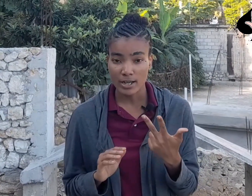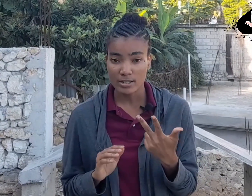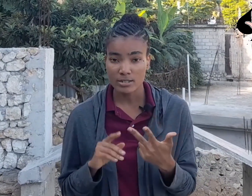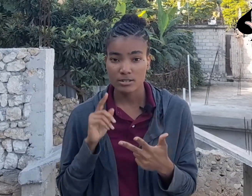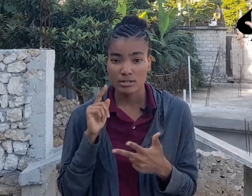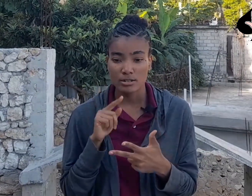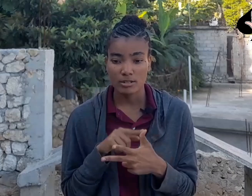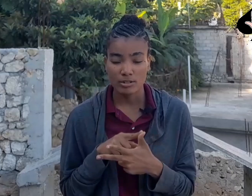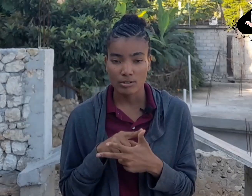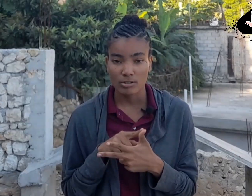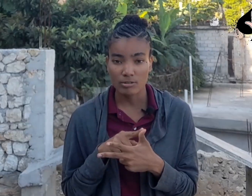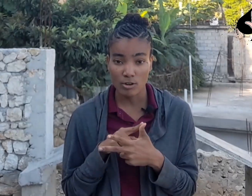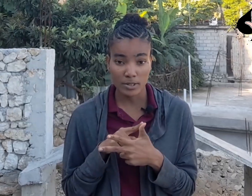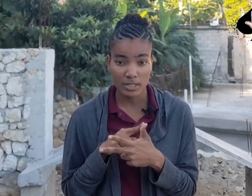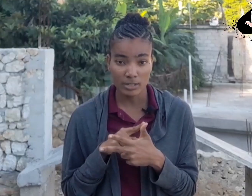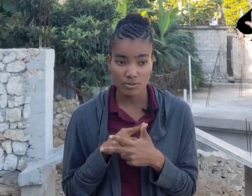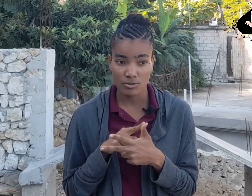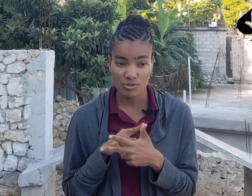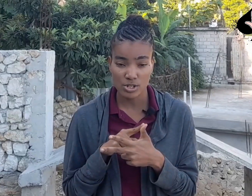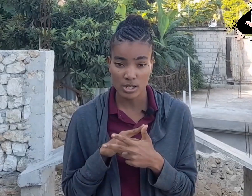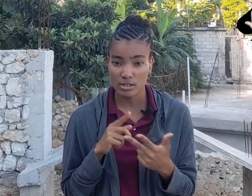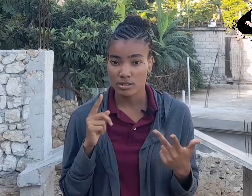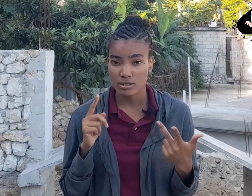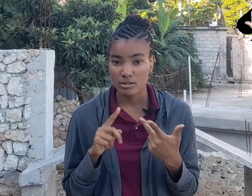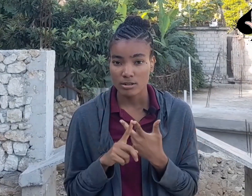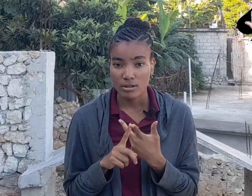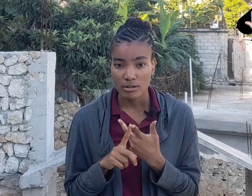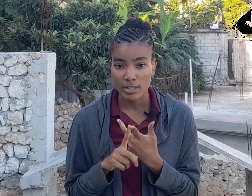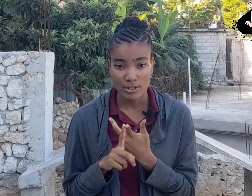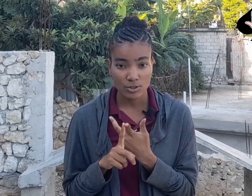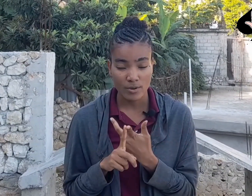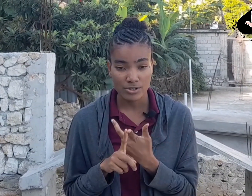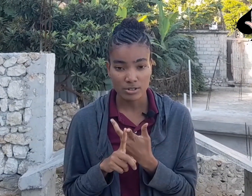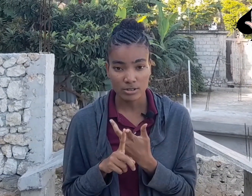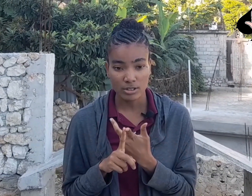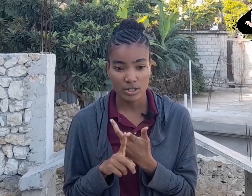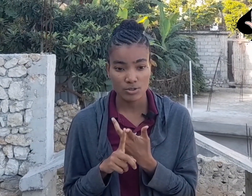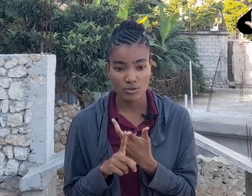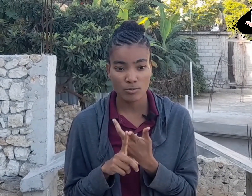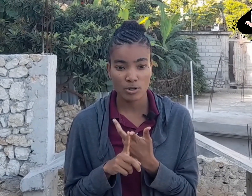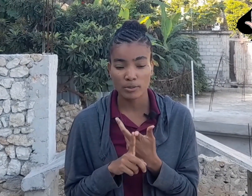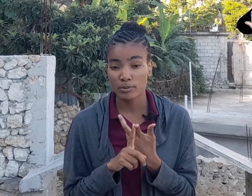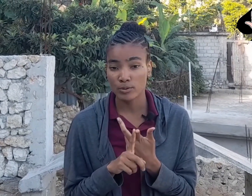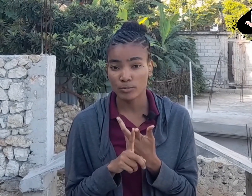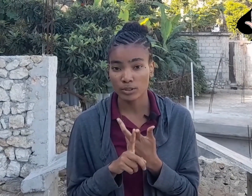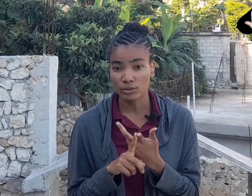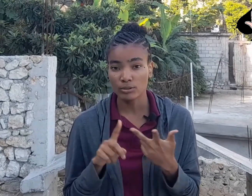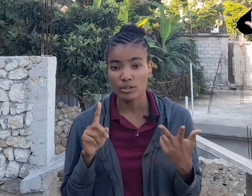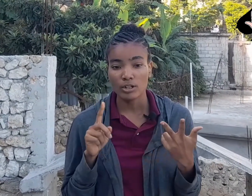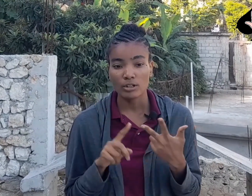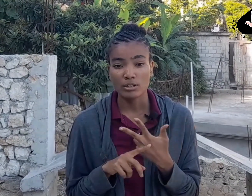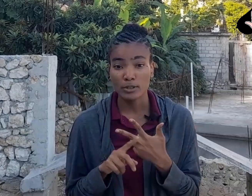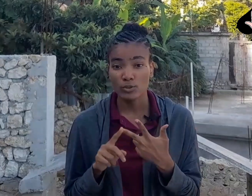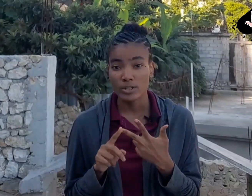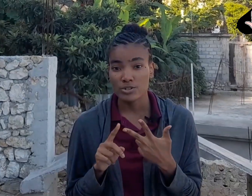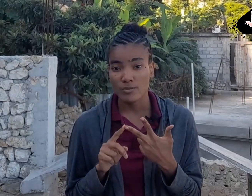phrases, commentaires sur un sujet, yes, no question, question qu'on peut répondre par oui ou par non, WH